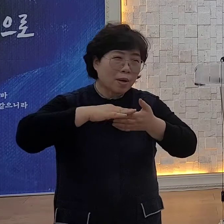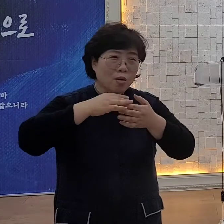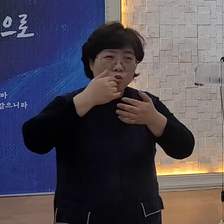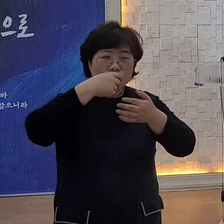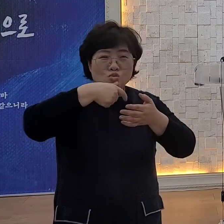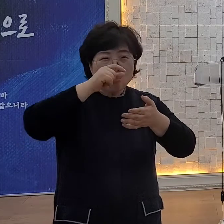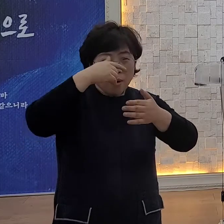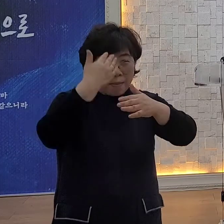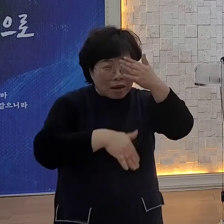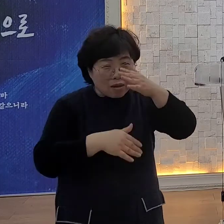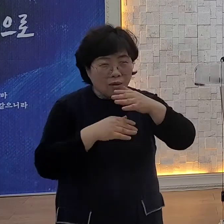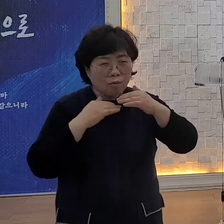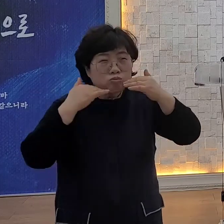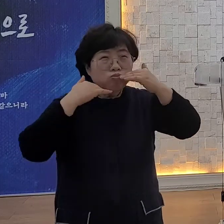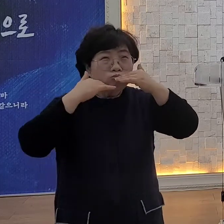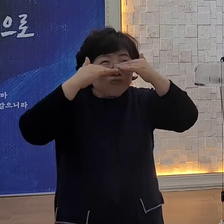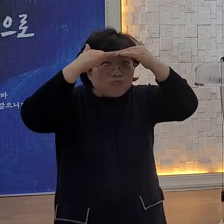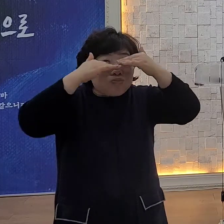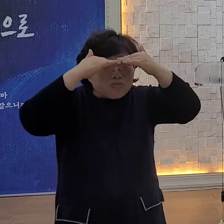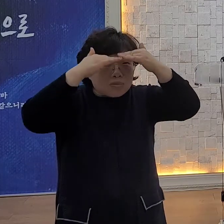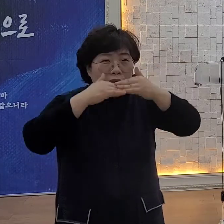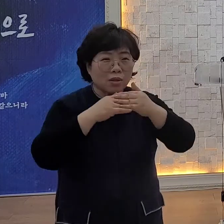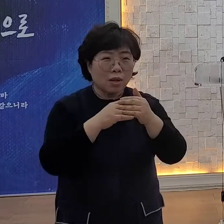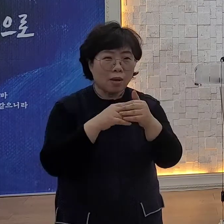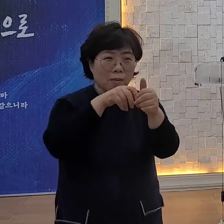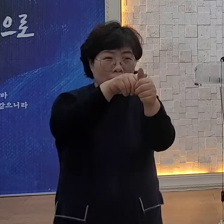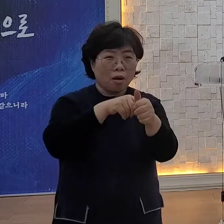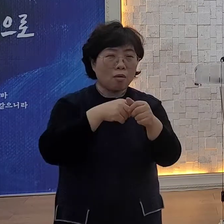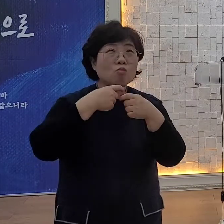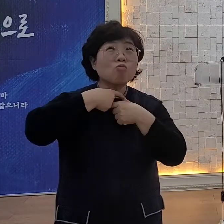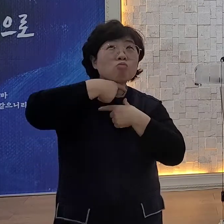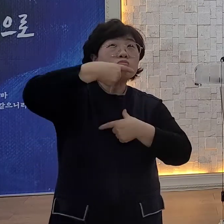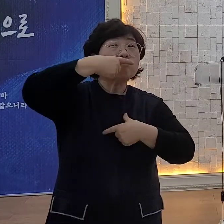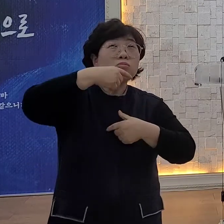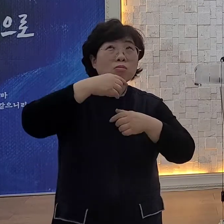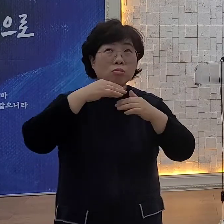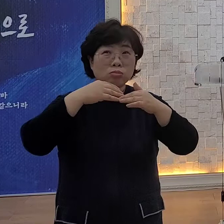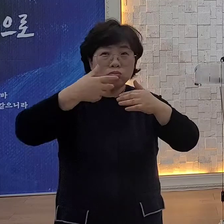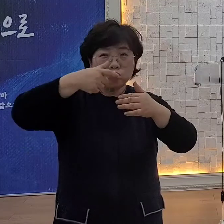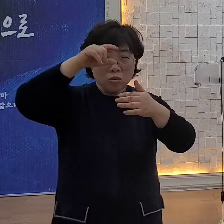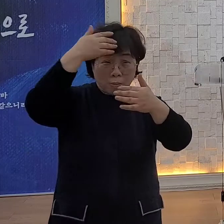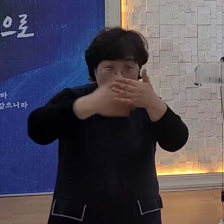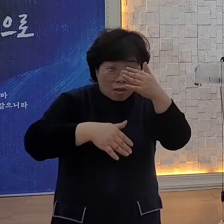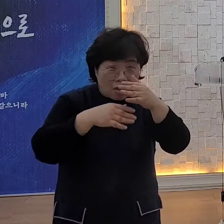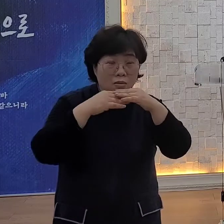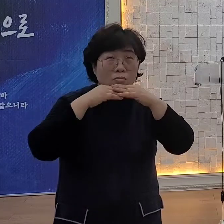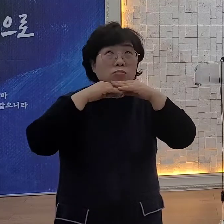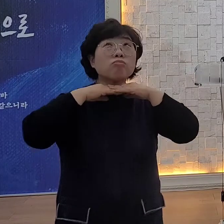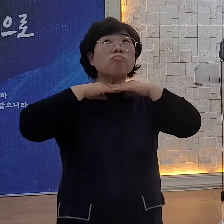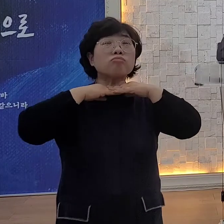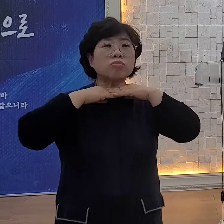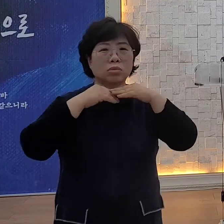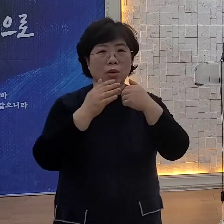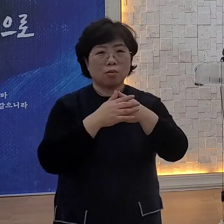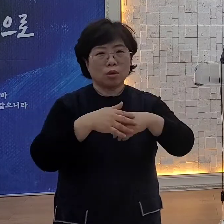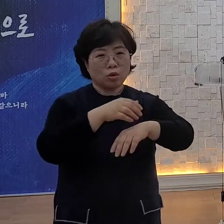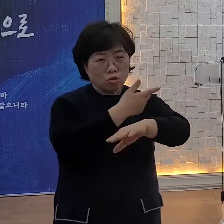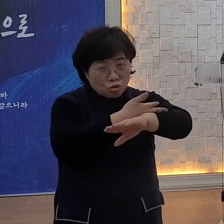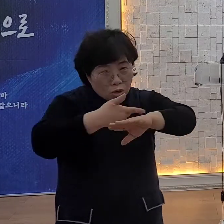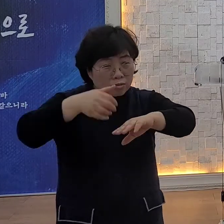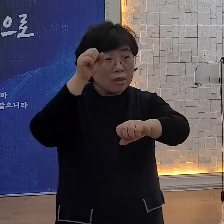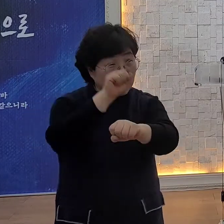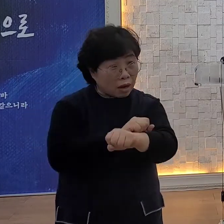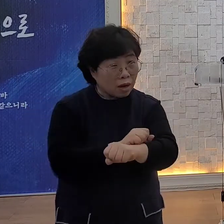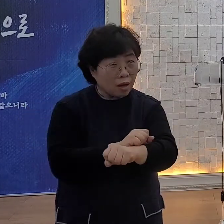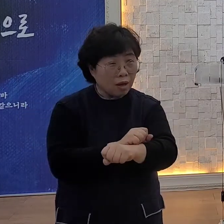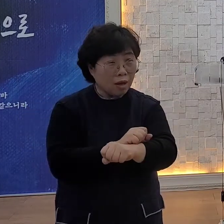이게 물인지 얼굴인지 막 빠지는데, 말은 이게 목이 기니까 몸통에서 막